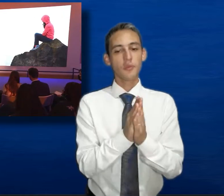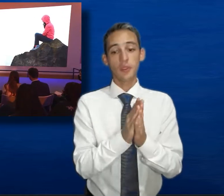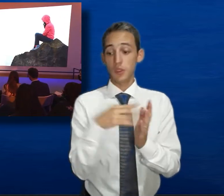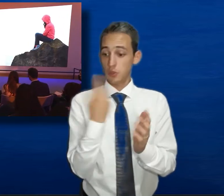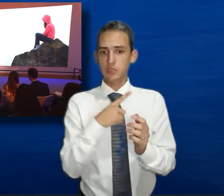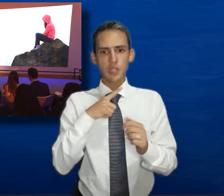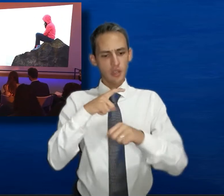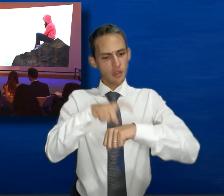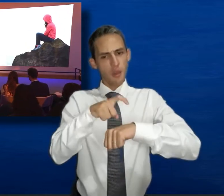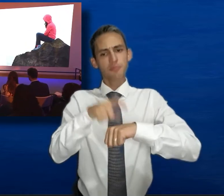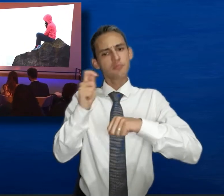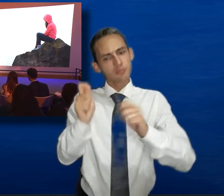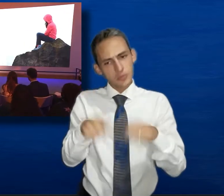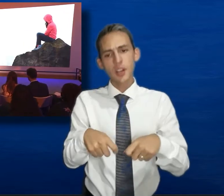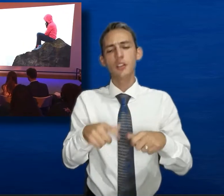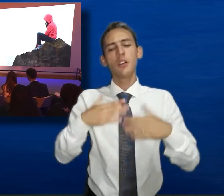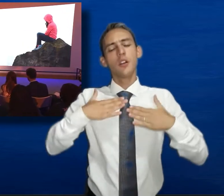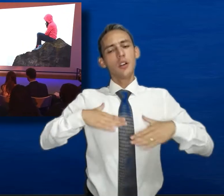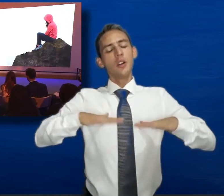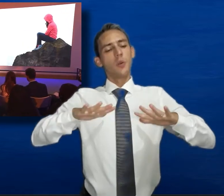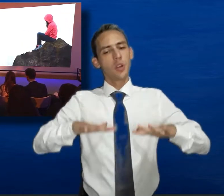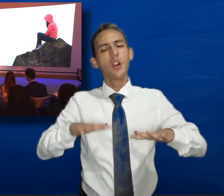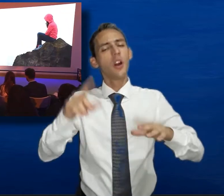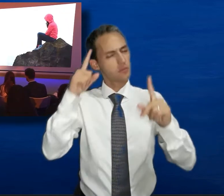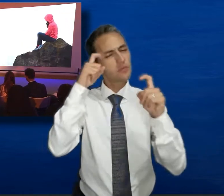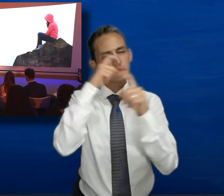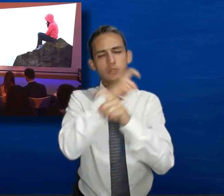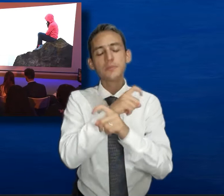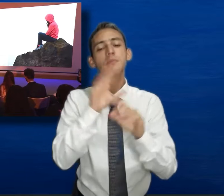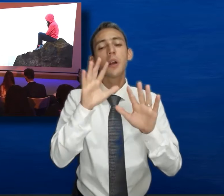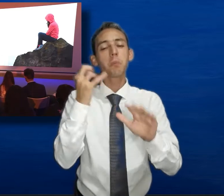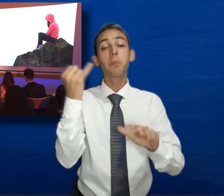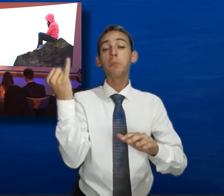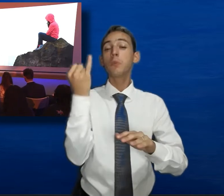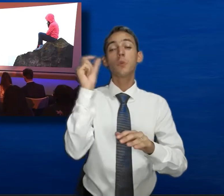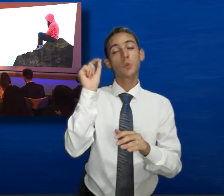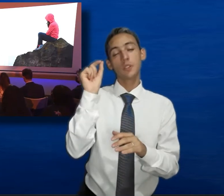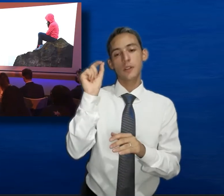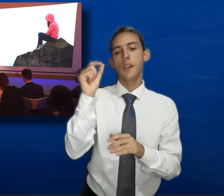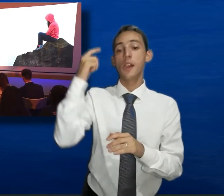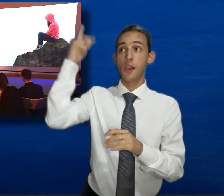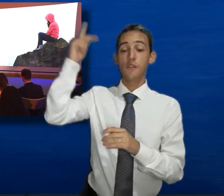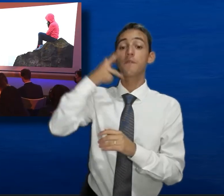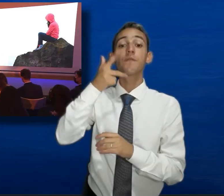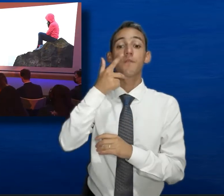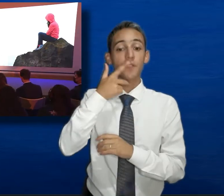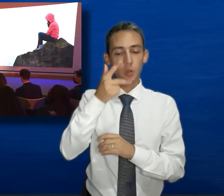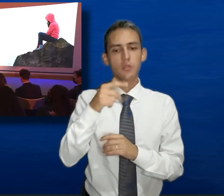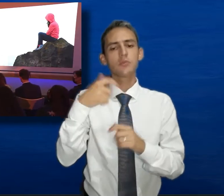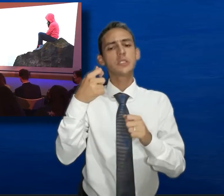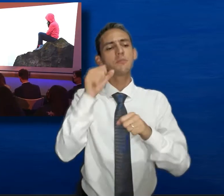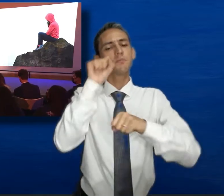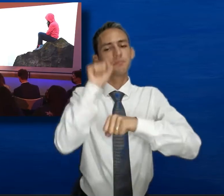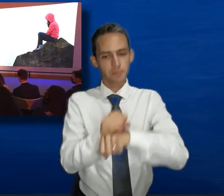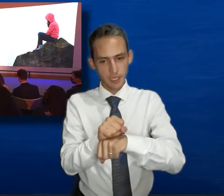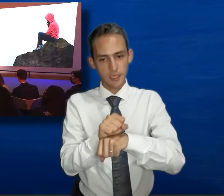Parece a mim que reservar um tempo para nós mesmos costuma ser o mais difícil, mas ainda assim é muito importante.